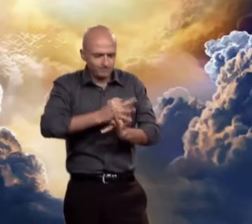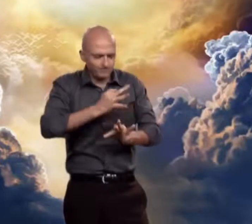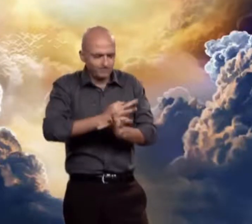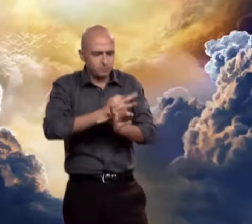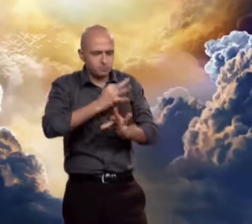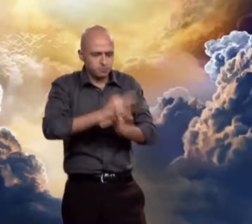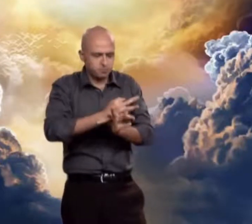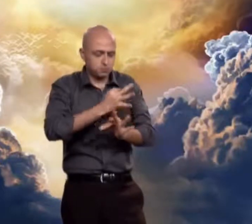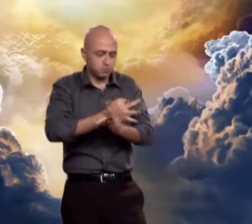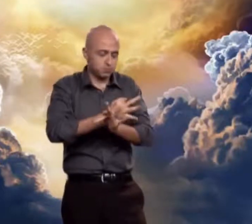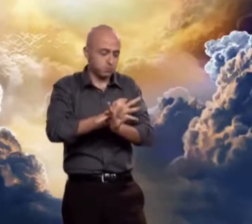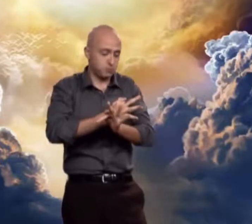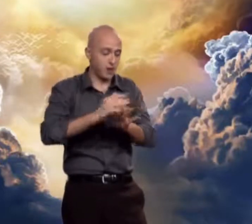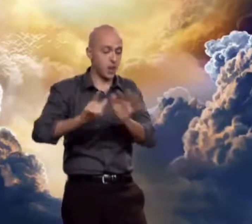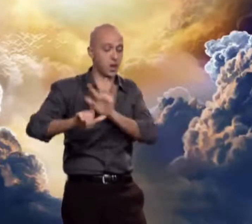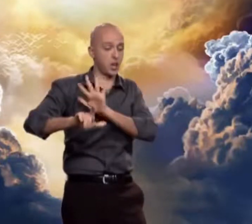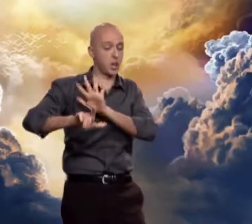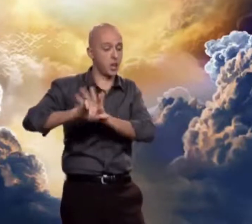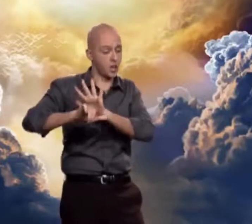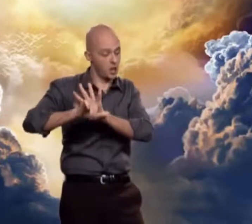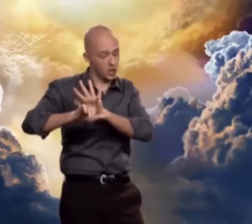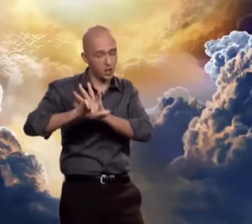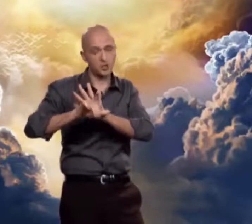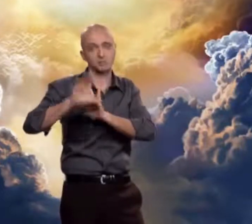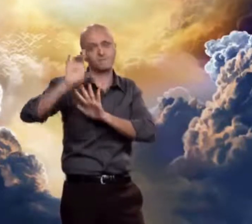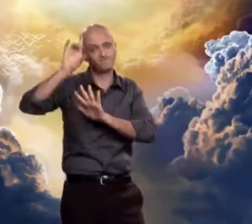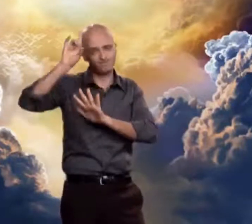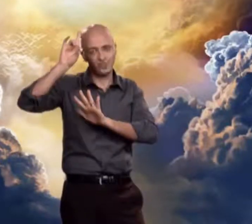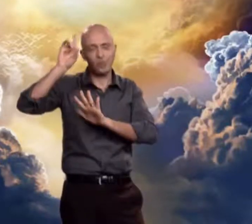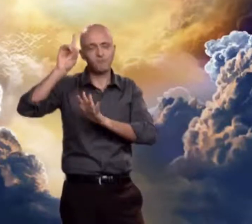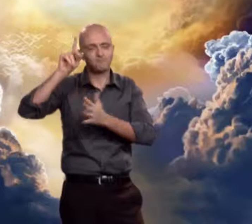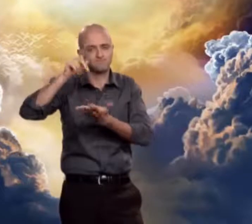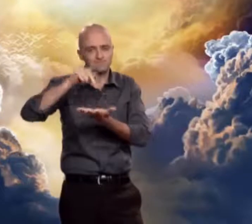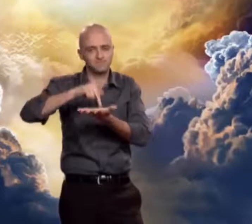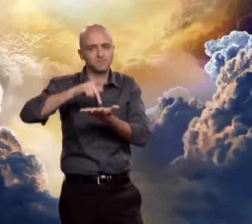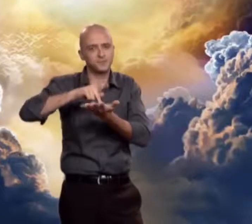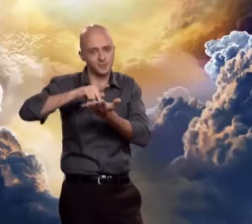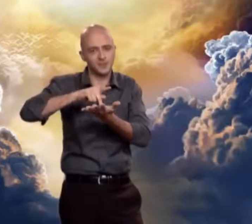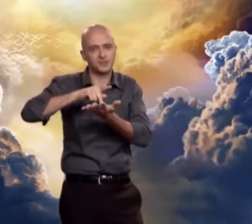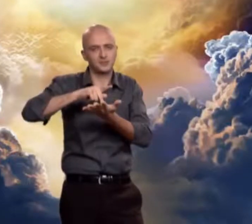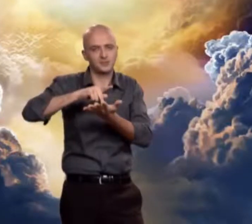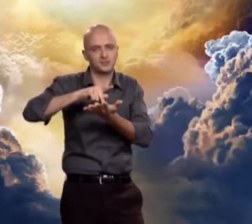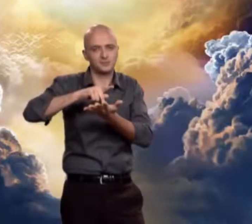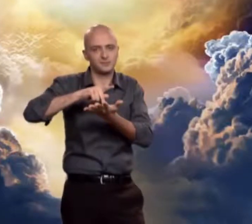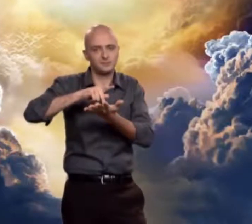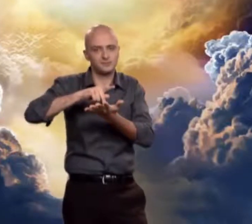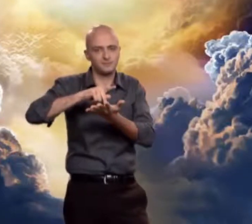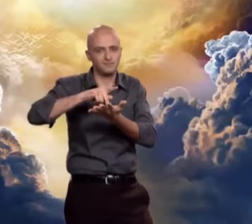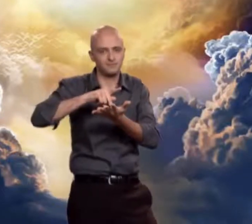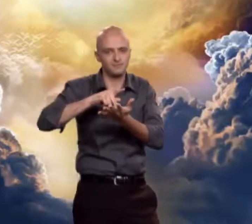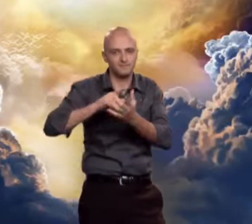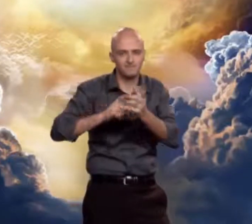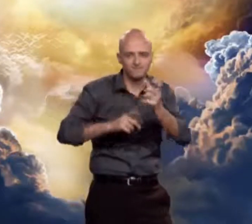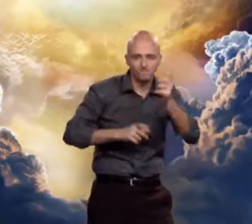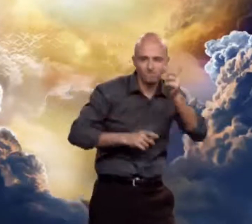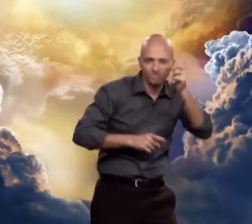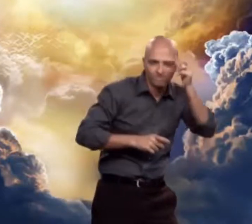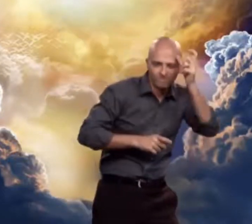más ações. Satanás atribuiu a Deus a discórdia que o seu próprio procedimento havia causado no céu.